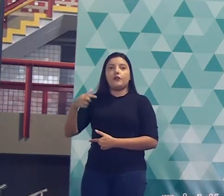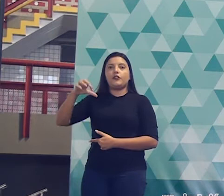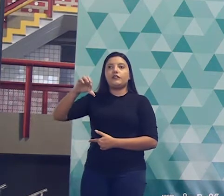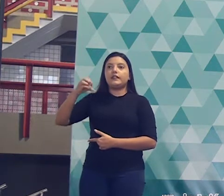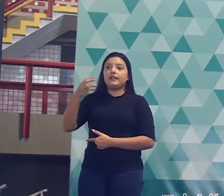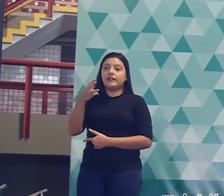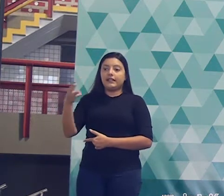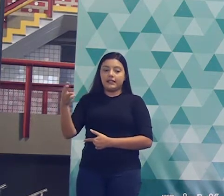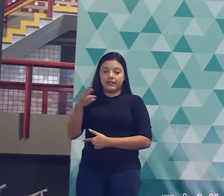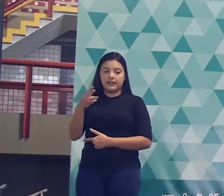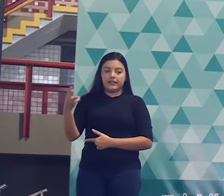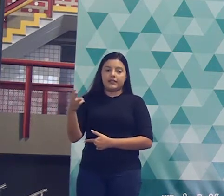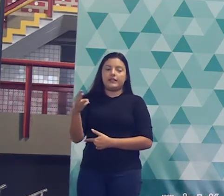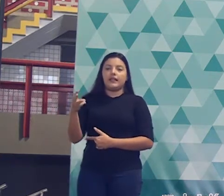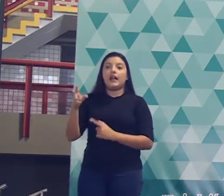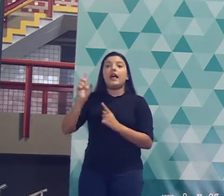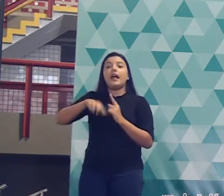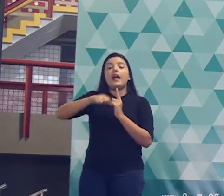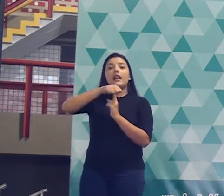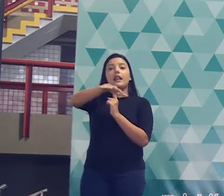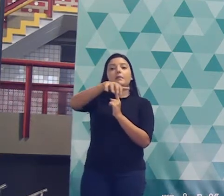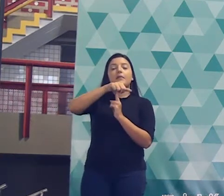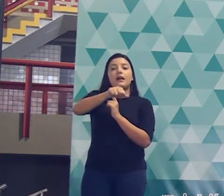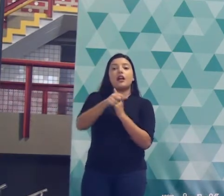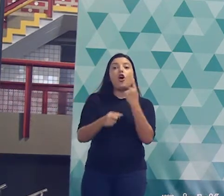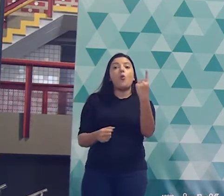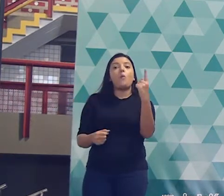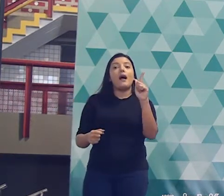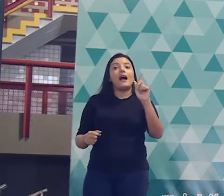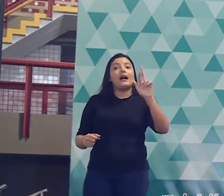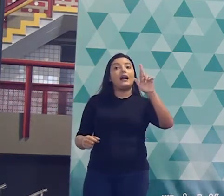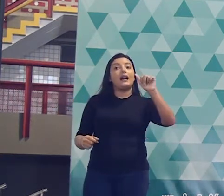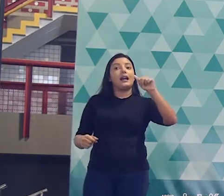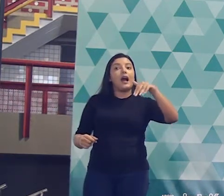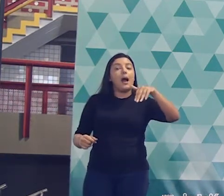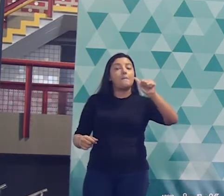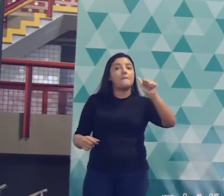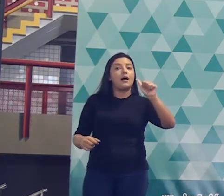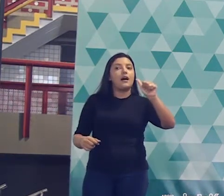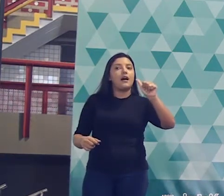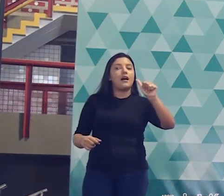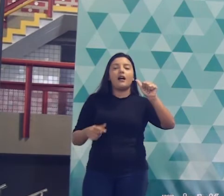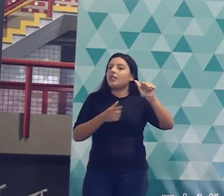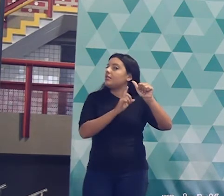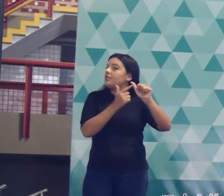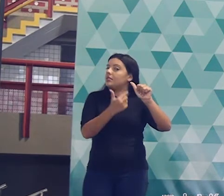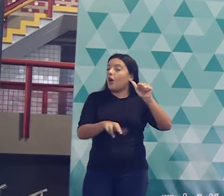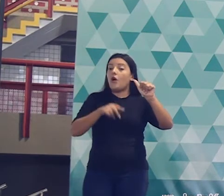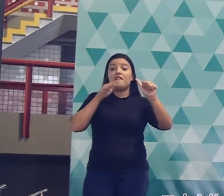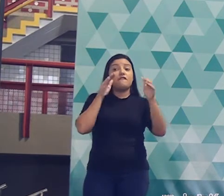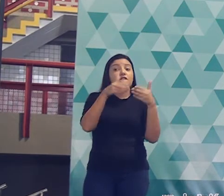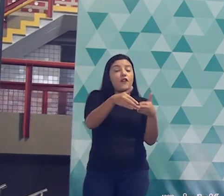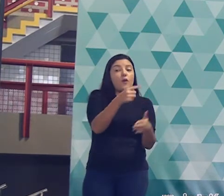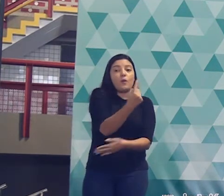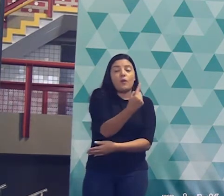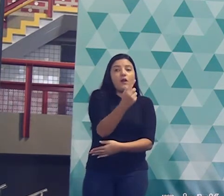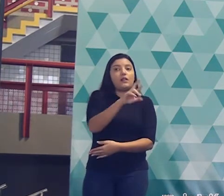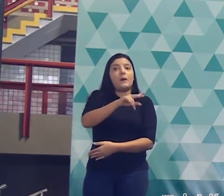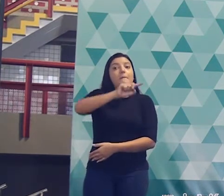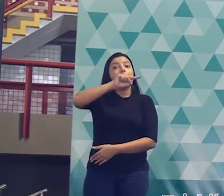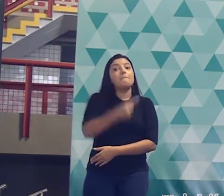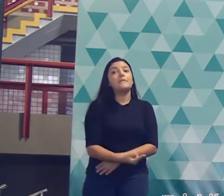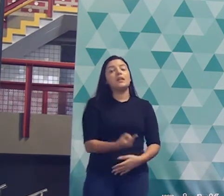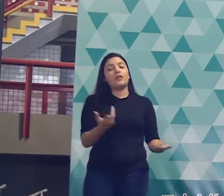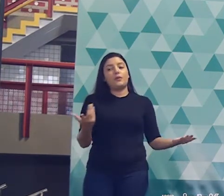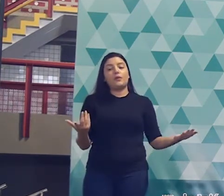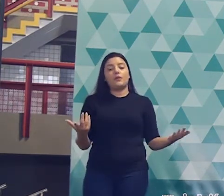51,933. Isso foi a energia liberada para 1 grama. Só que, de novo, eu não queimo 1 grama. Eu vou queimar quantos gramas? 1.000.